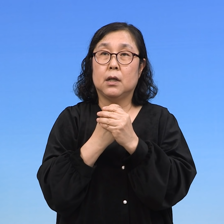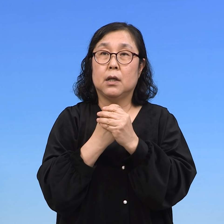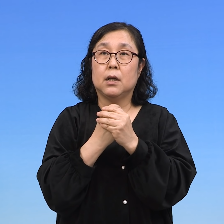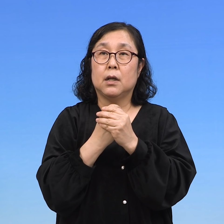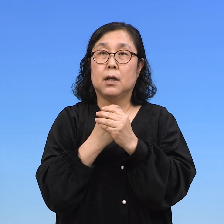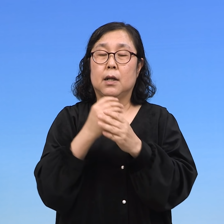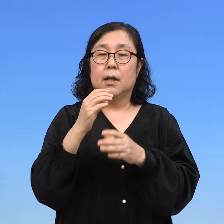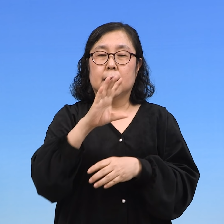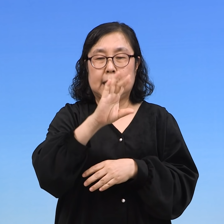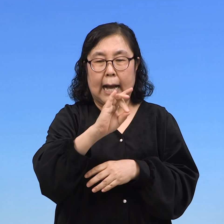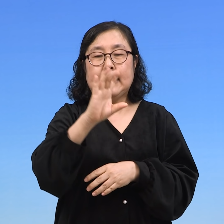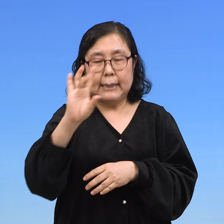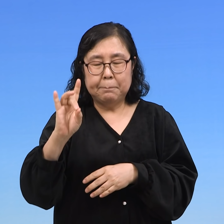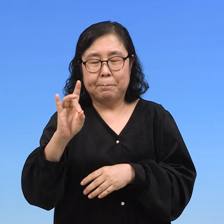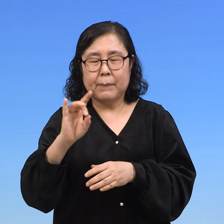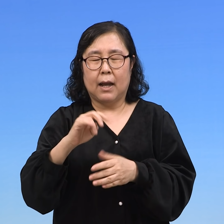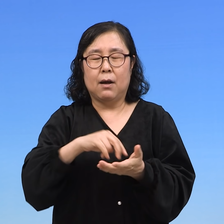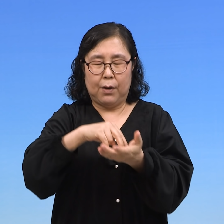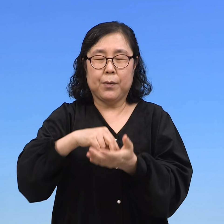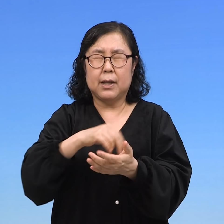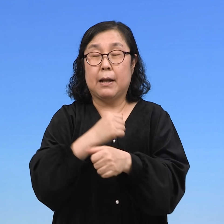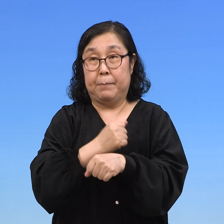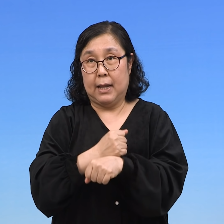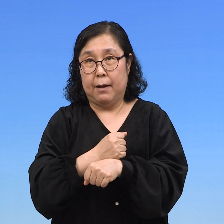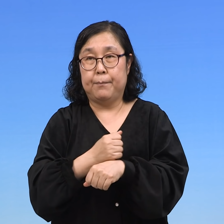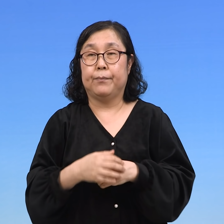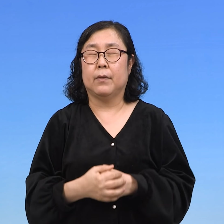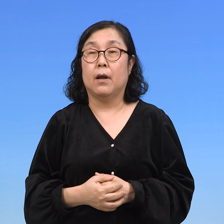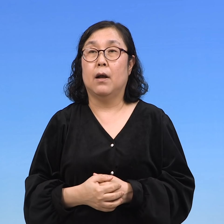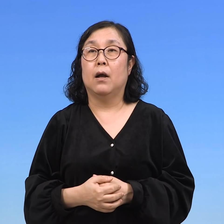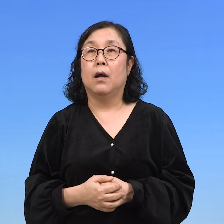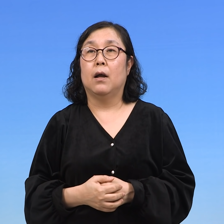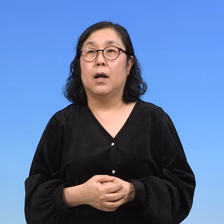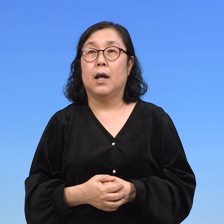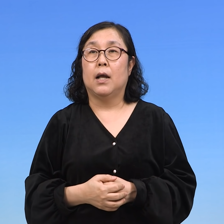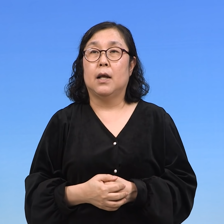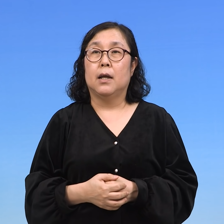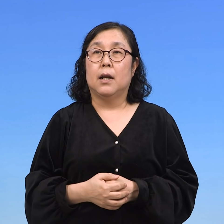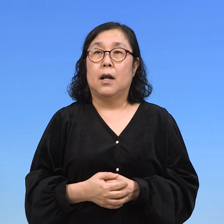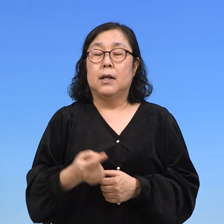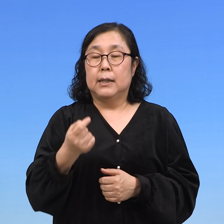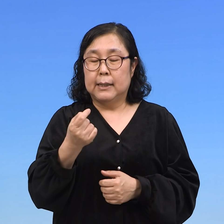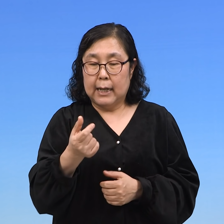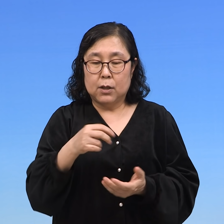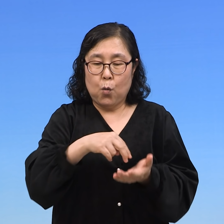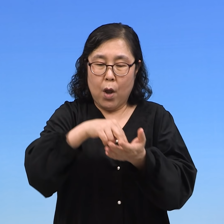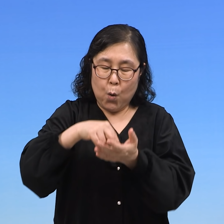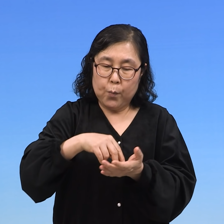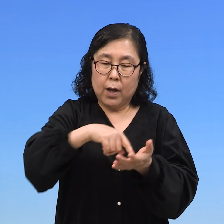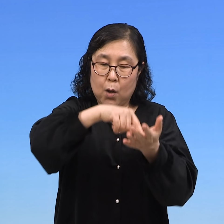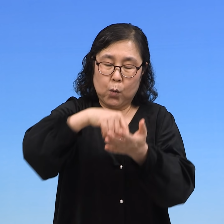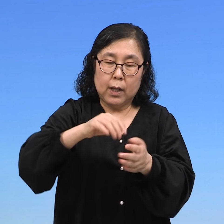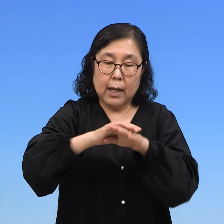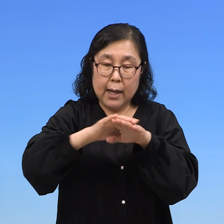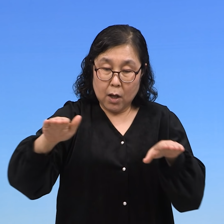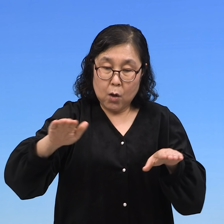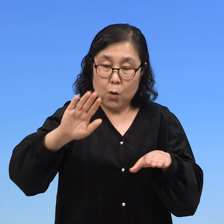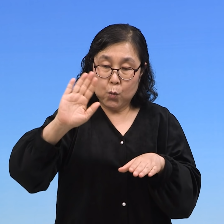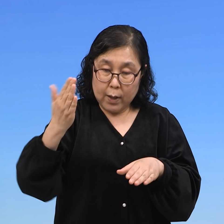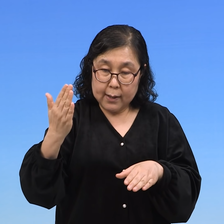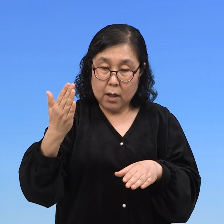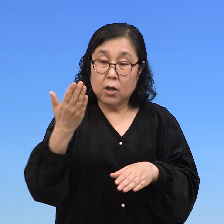가끔씩만 외롭습니다 그런데 여러분 이 낮은 단계의 외로움과 고독이 해결된